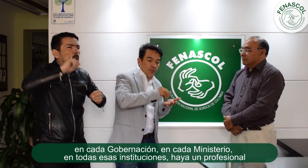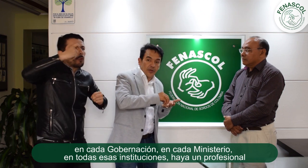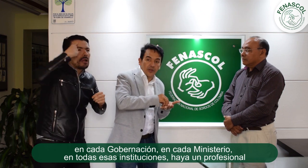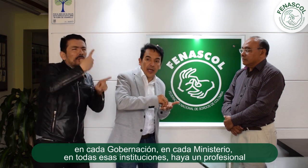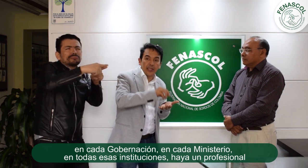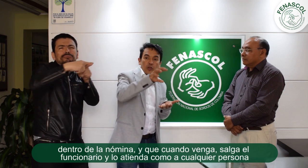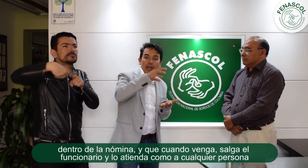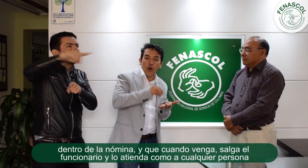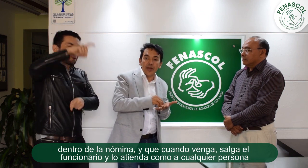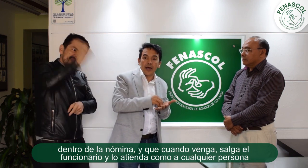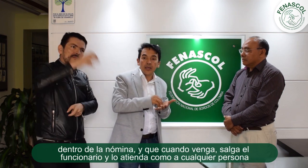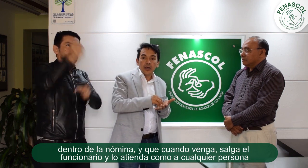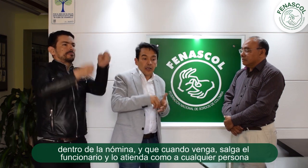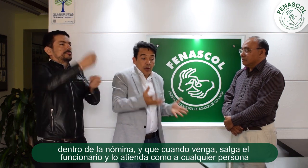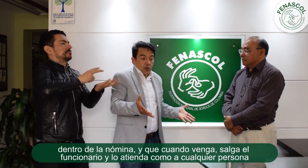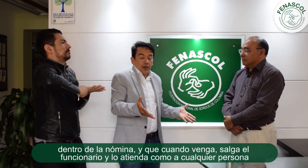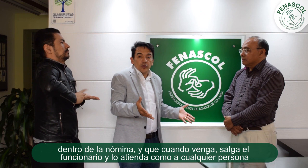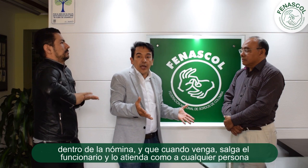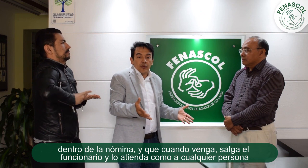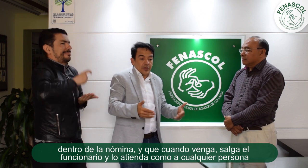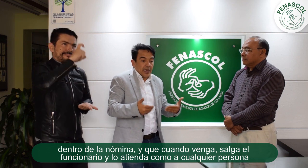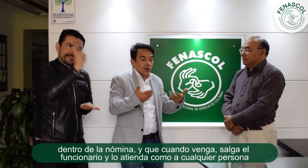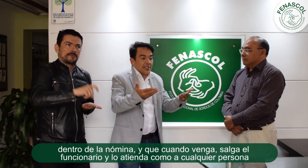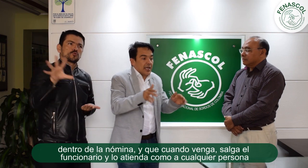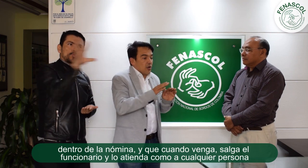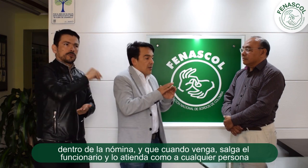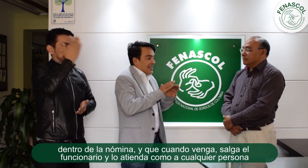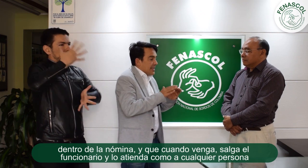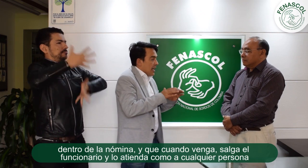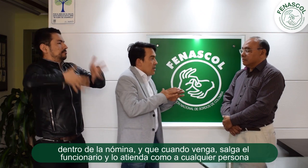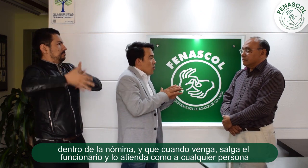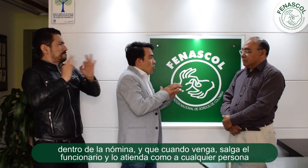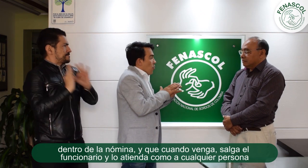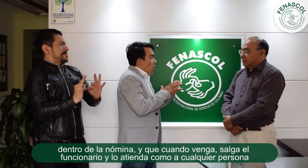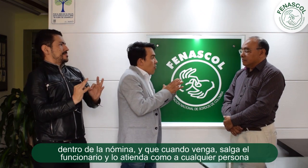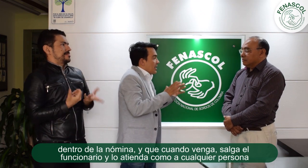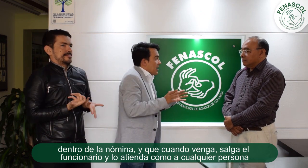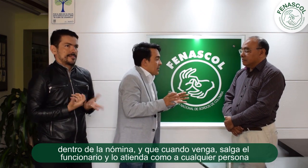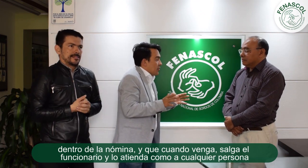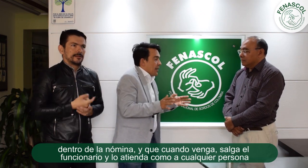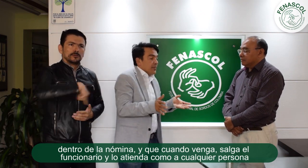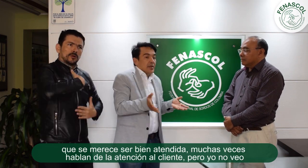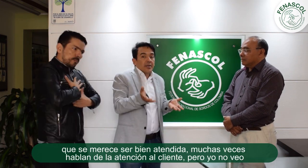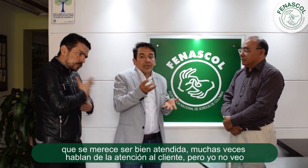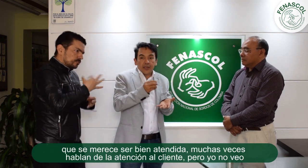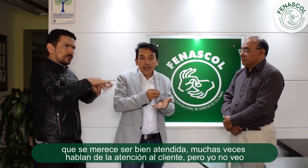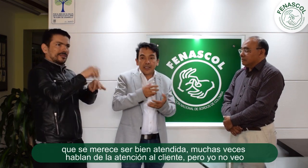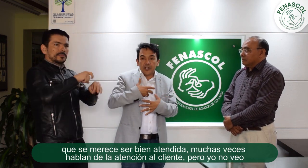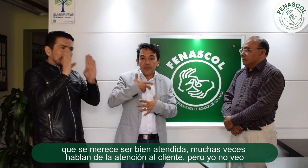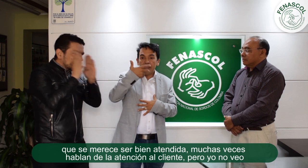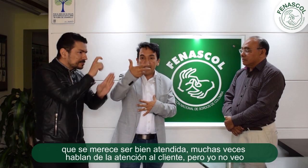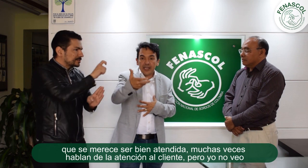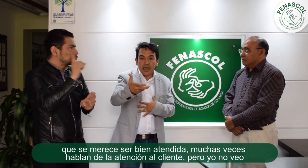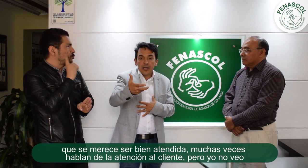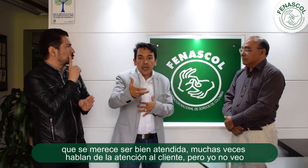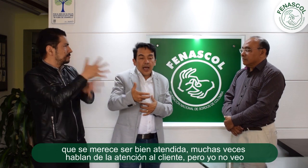haya un profesional dentro de la nómina. Y que cuando venga el funcionario, pues salga en la sienda, lo atienda como a cualquier persona que se merece